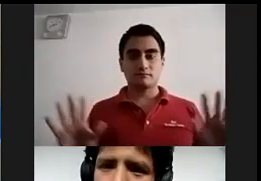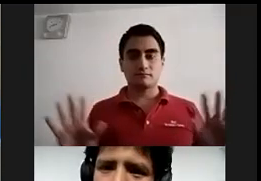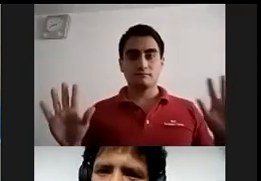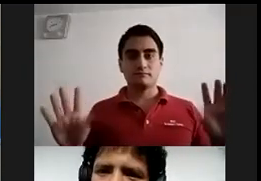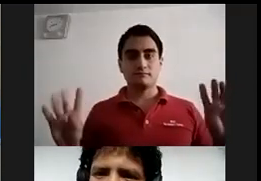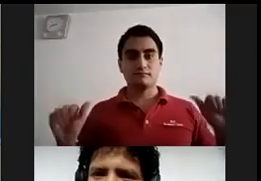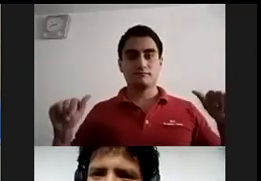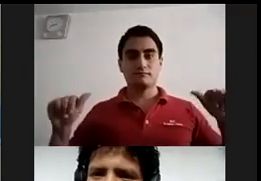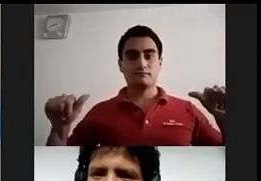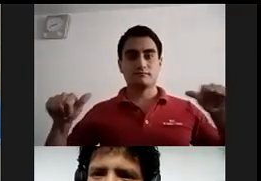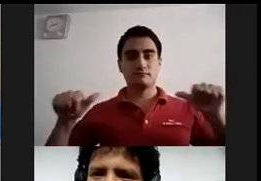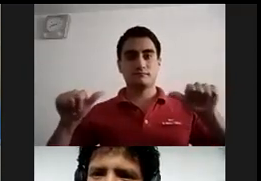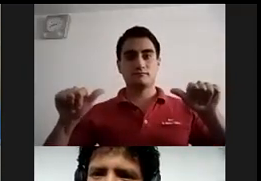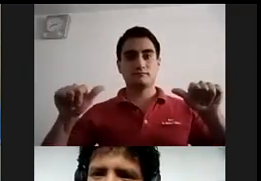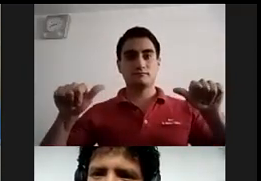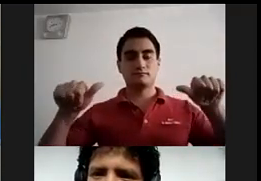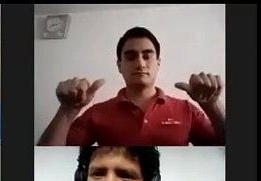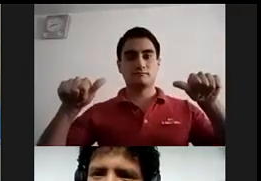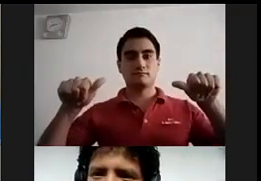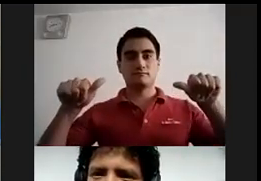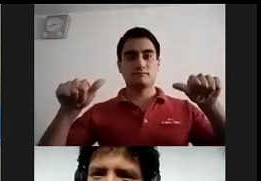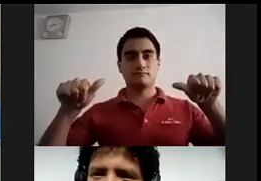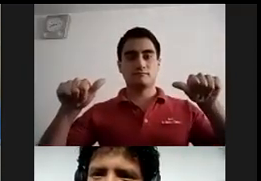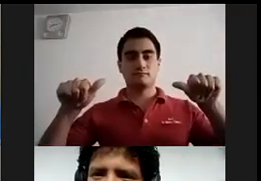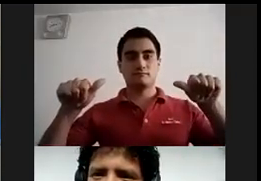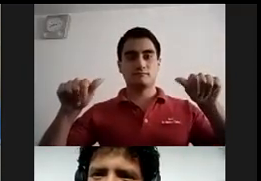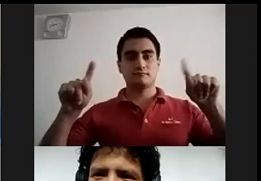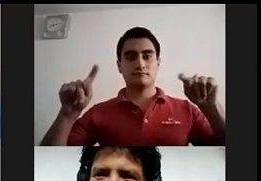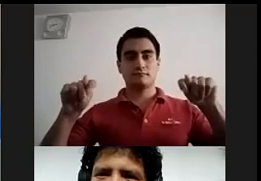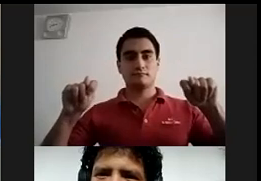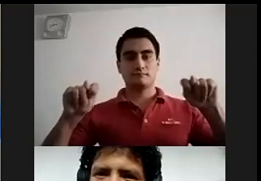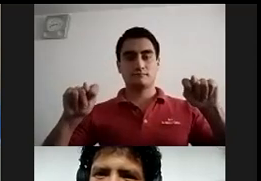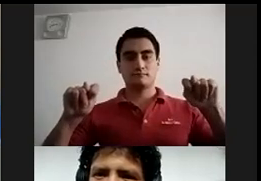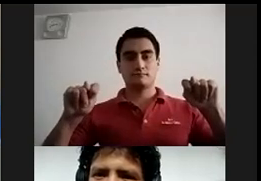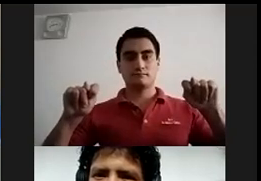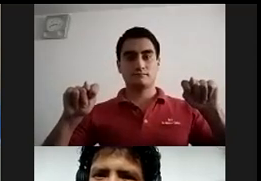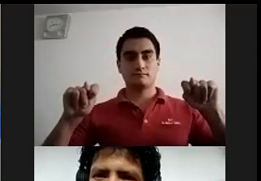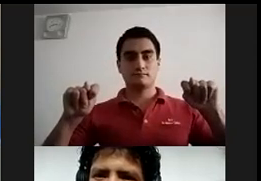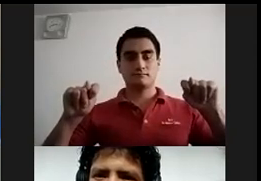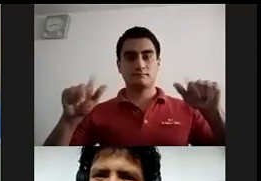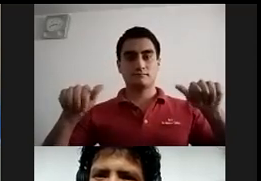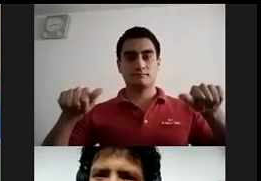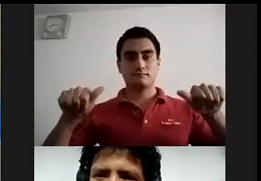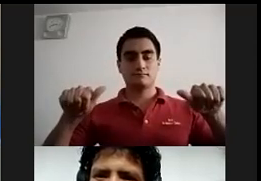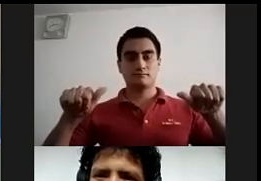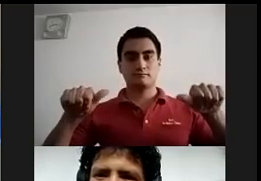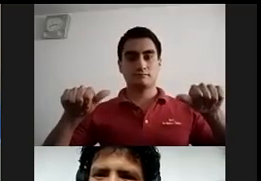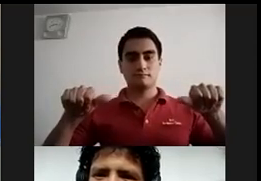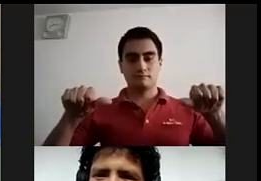entrar? No se podría porque el hecho de que te conectes hace que haya como la interferencia. Por eso es que